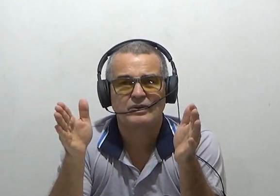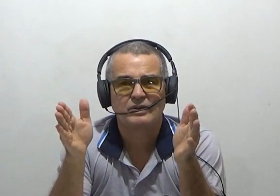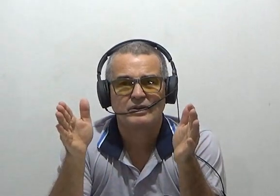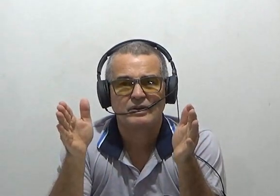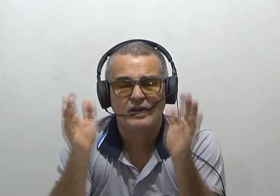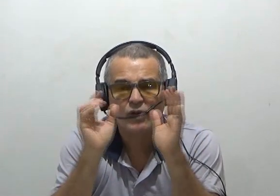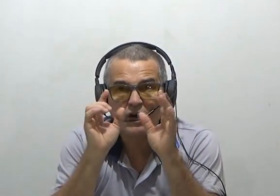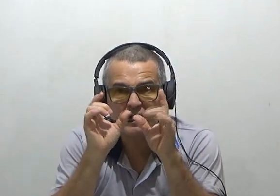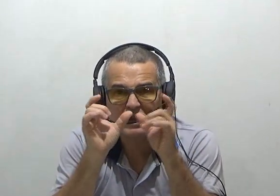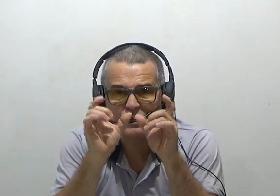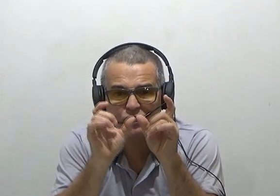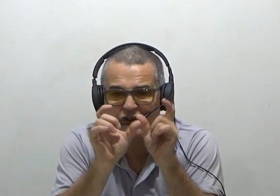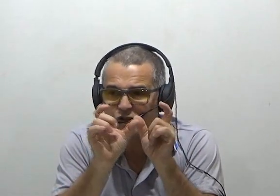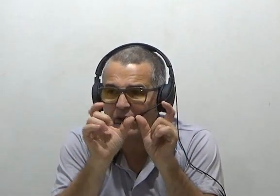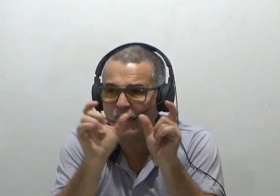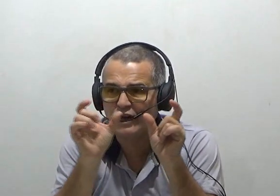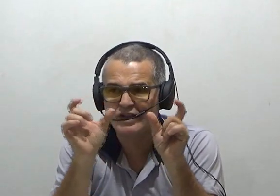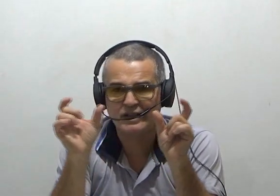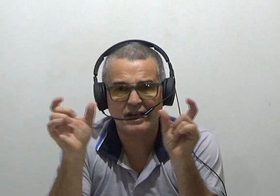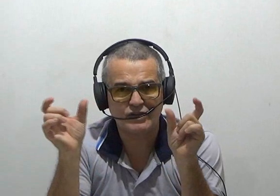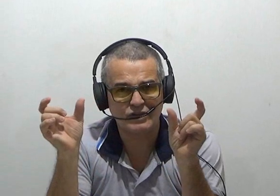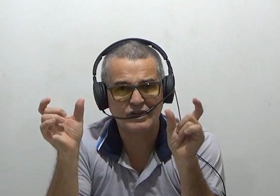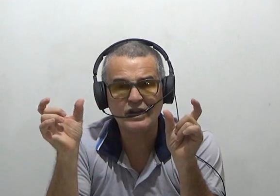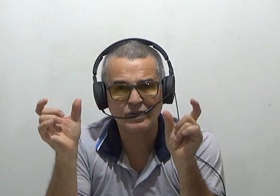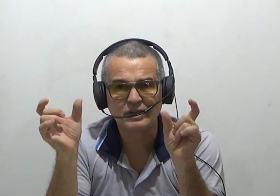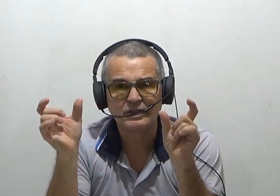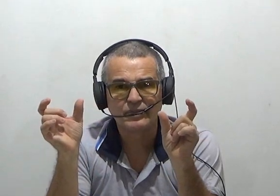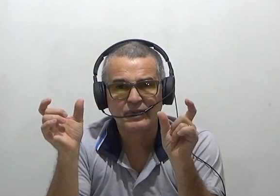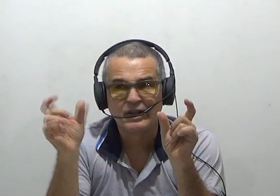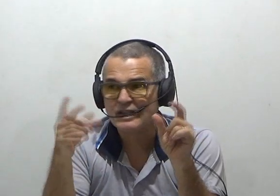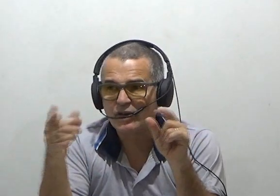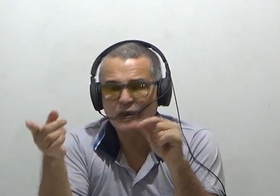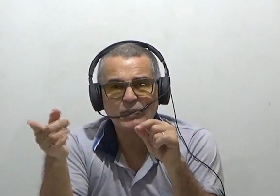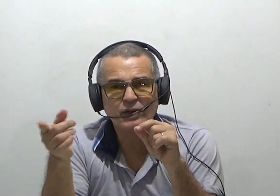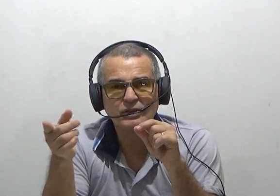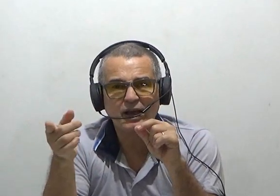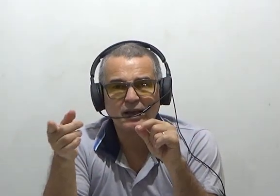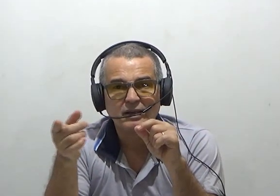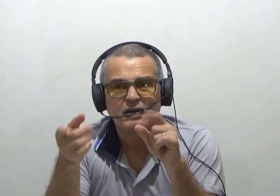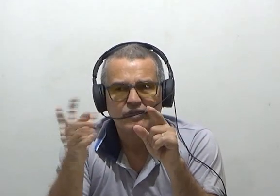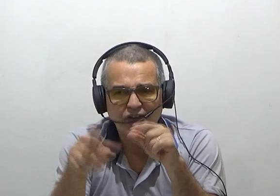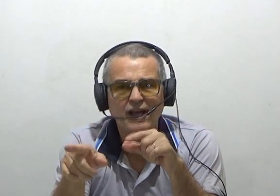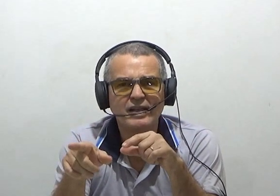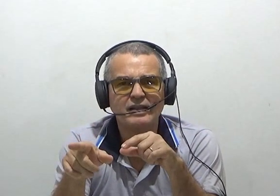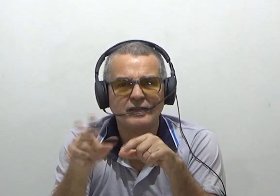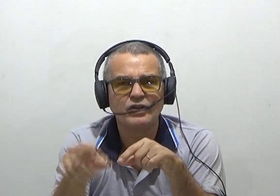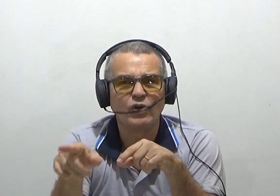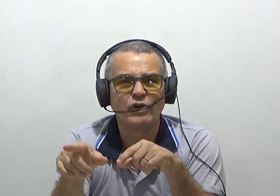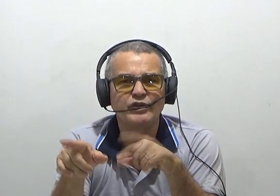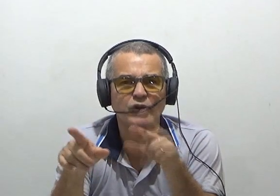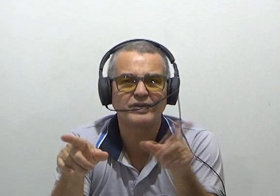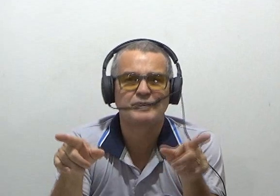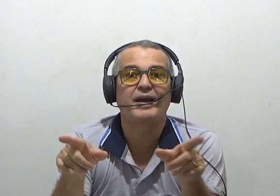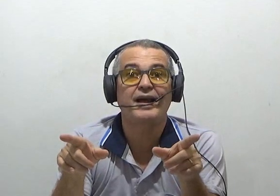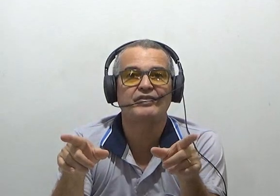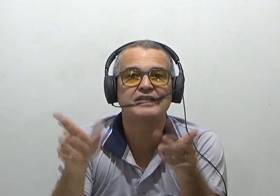Não. Eu organizo, faço uma lógica de raciocínio, e se alguém me perguntar, fale de